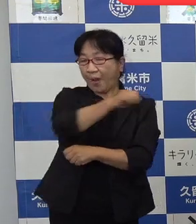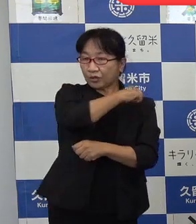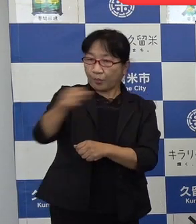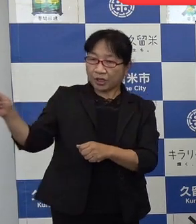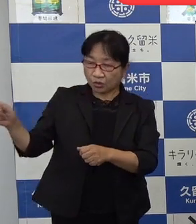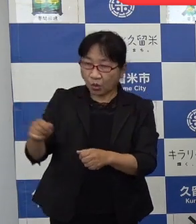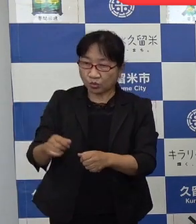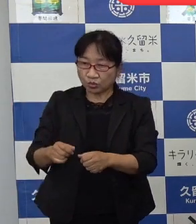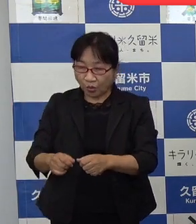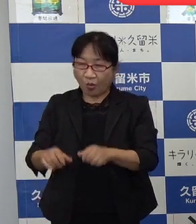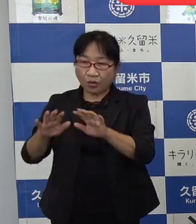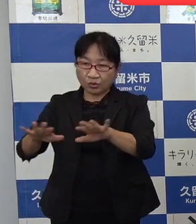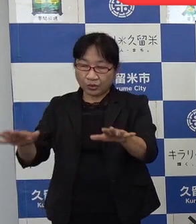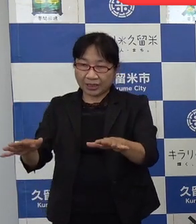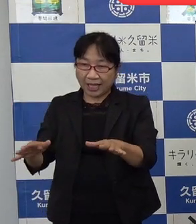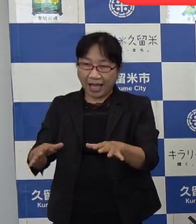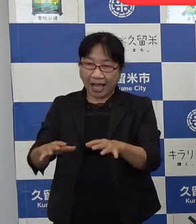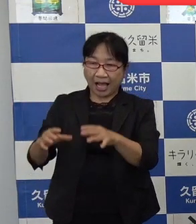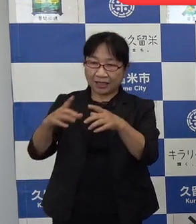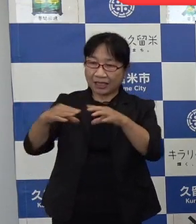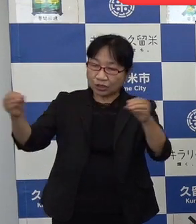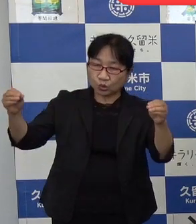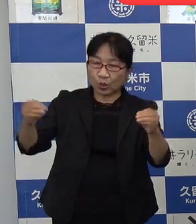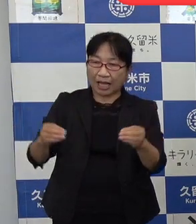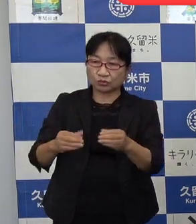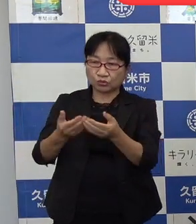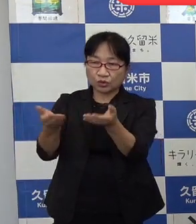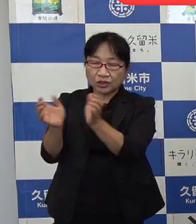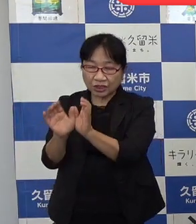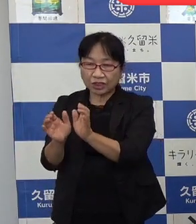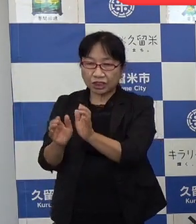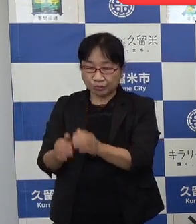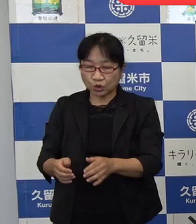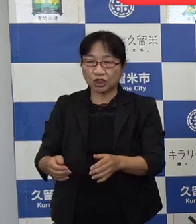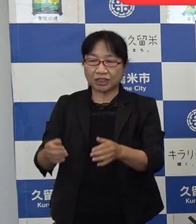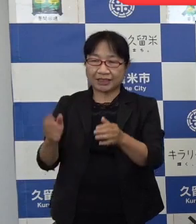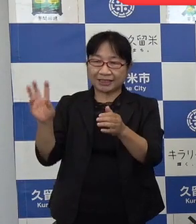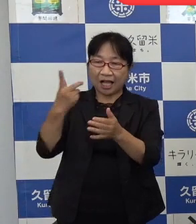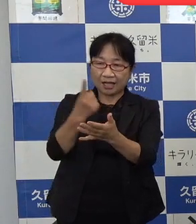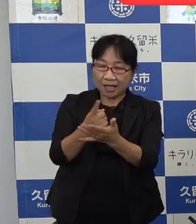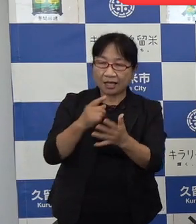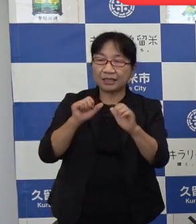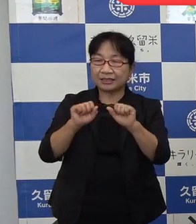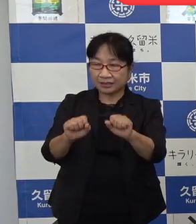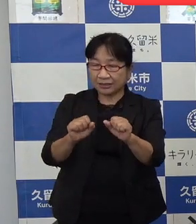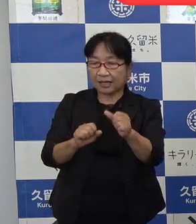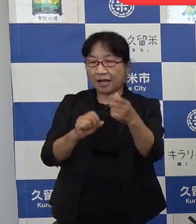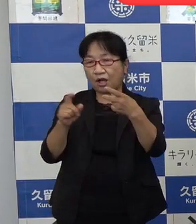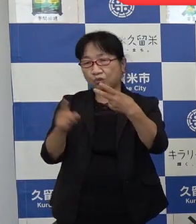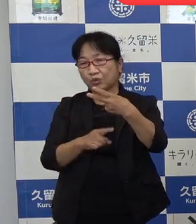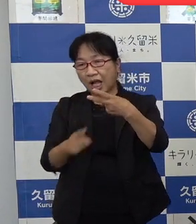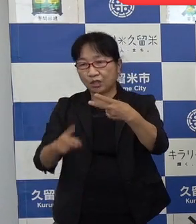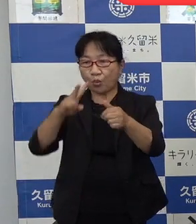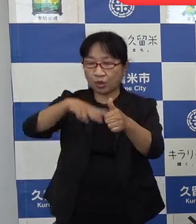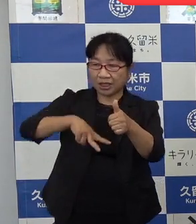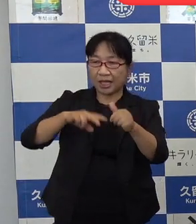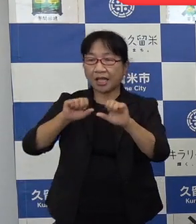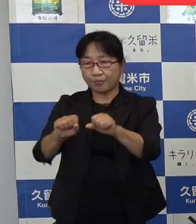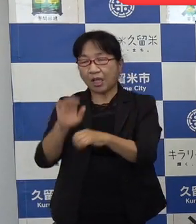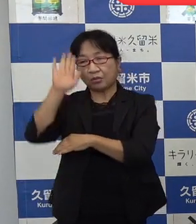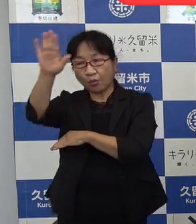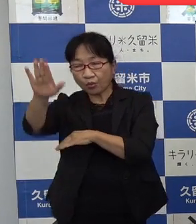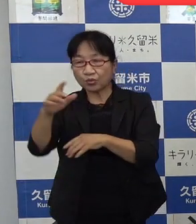ナショナルチームへ参加するなどの活躍をした2名を認定します。今後のさらなる活躍を期待